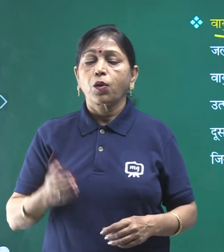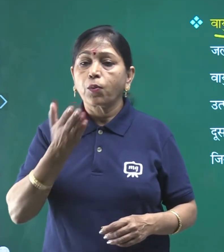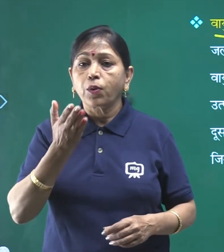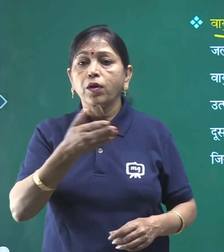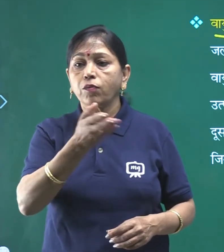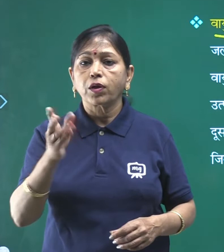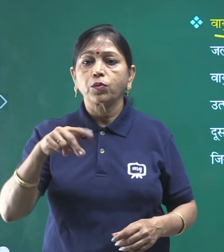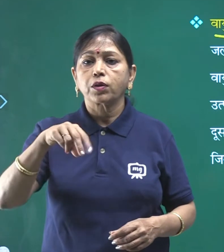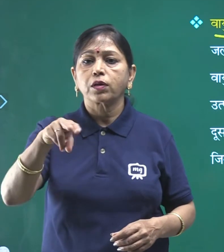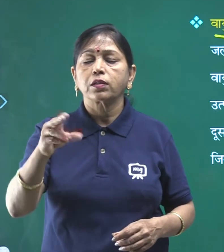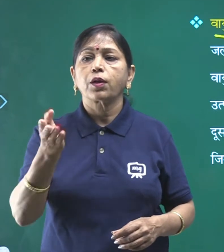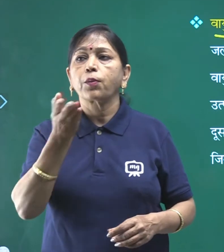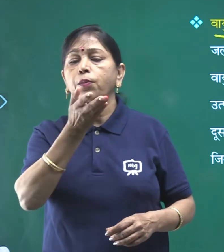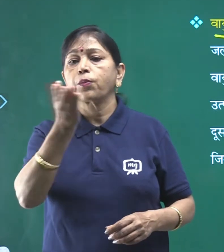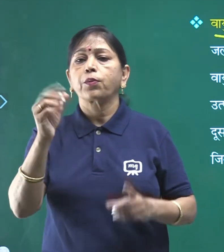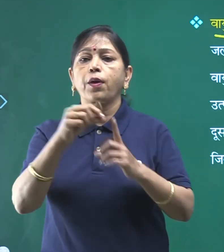से